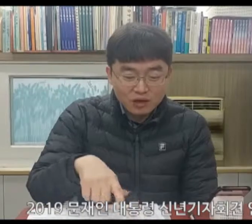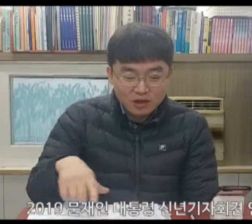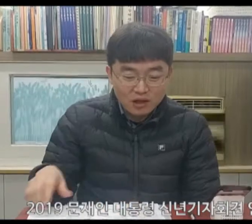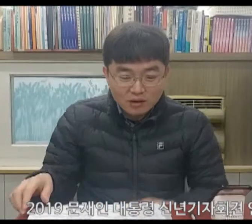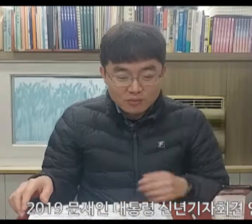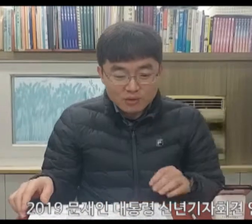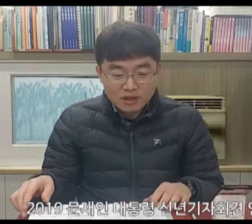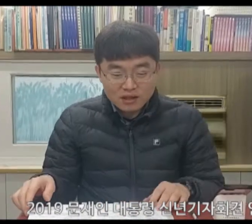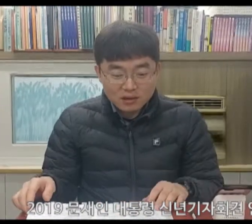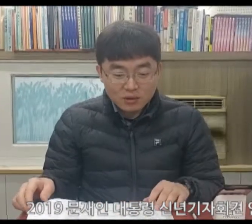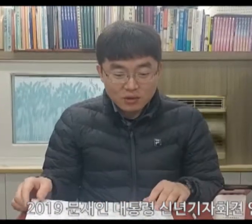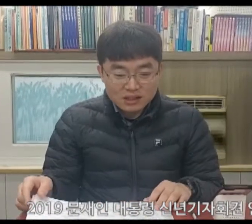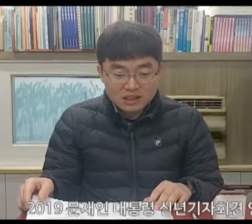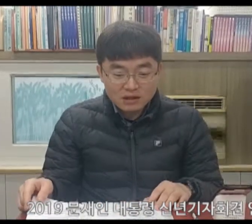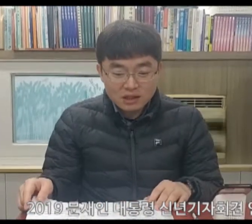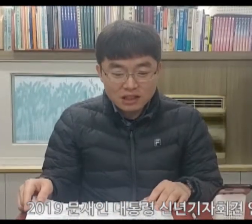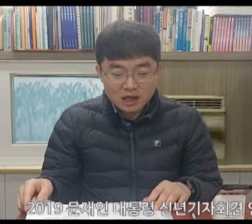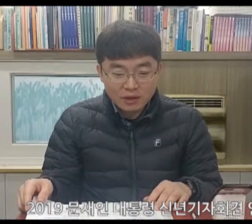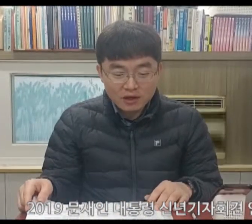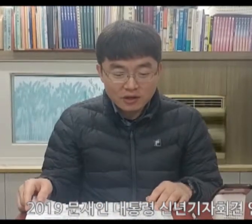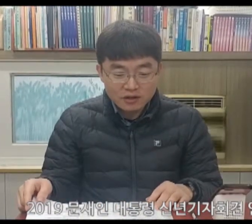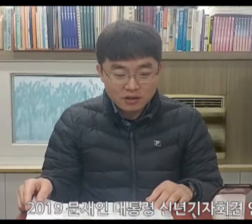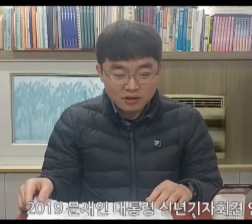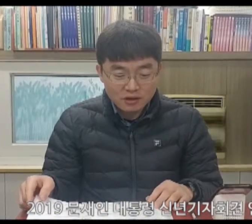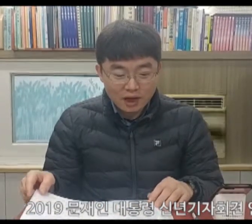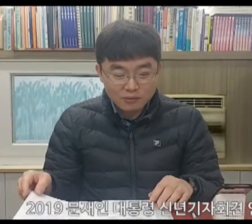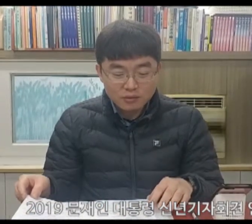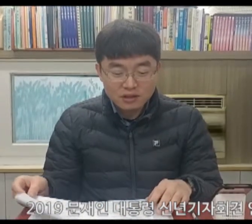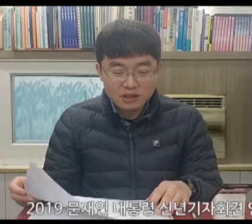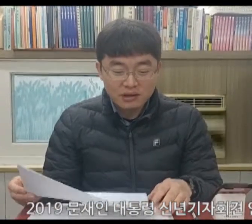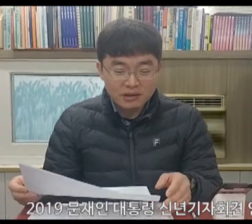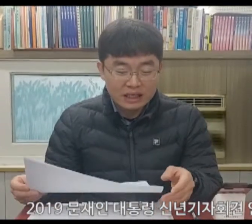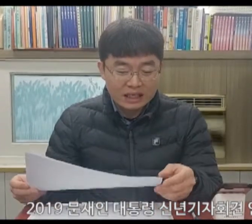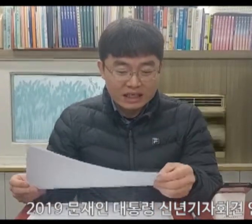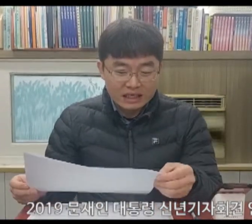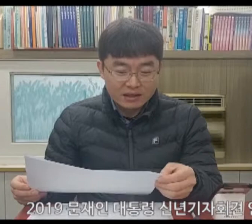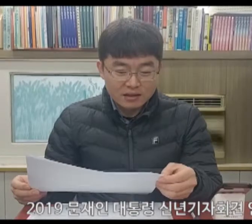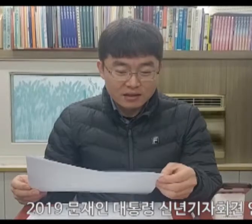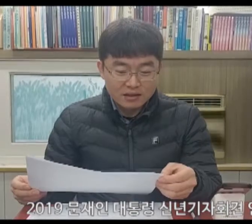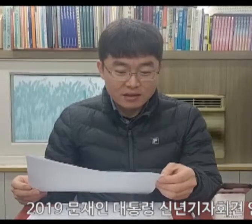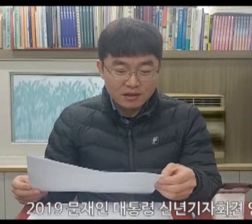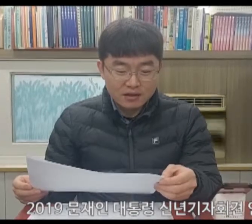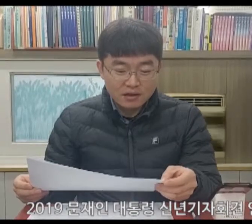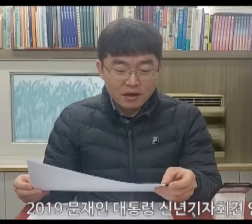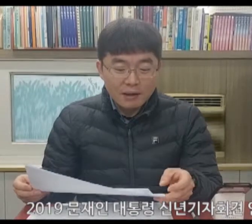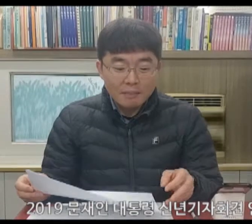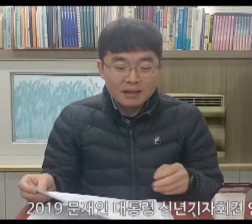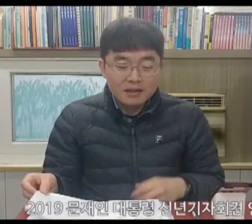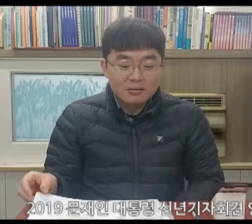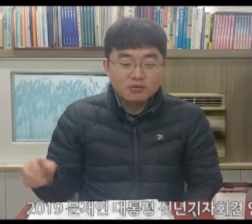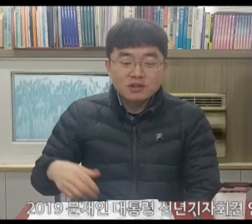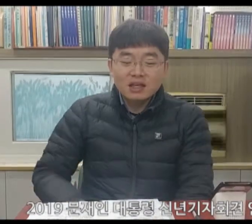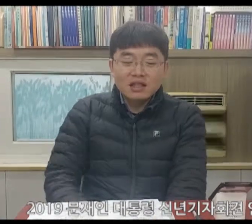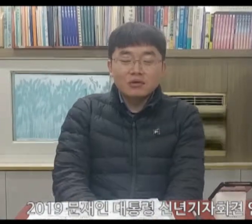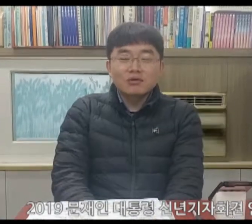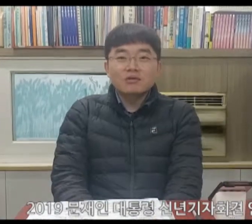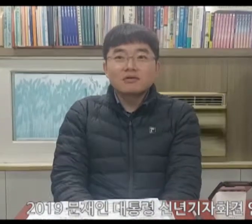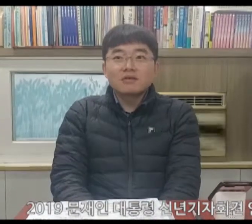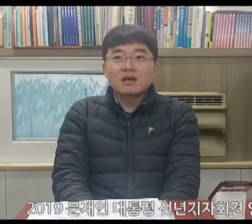2019년 문재인 대통령 신년 기자회견 연설 앞부분인데요. 이게 만약에 문재인 대통령의